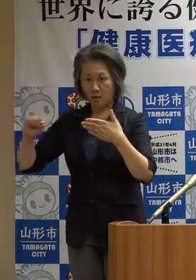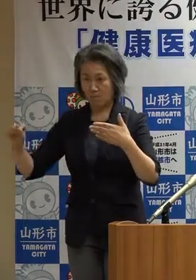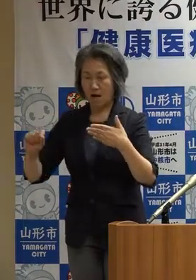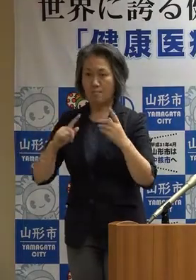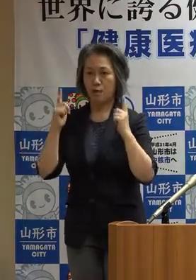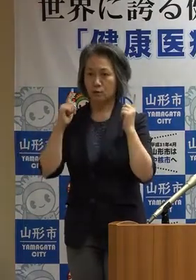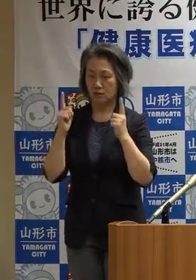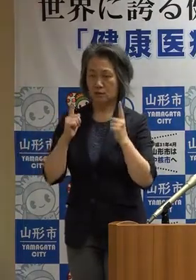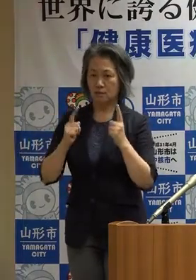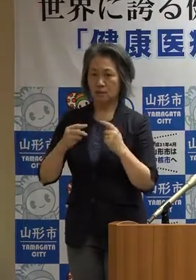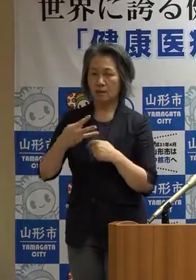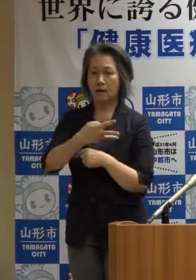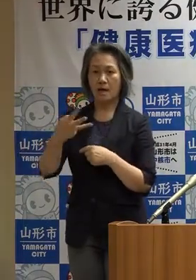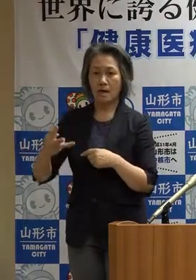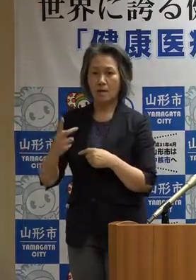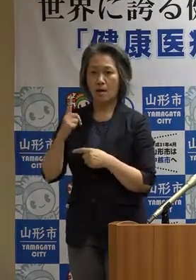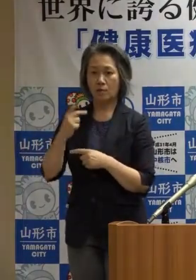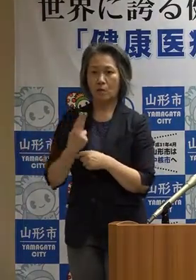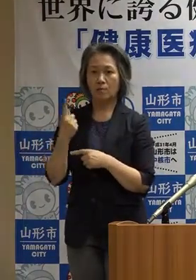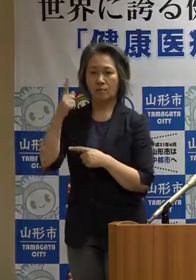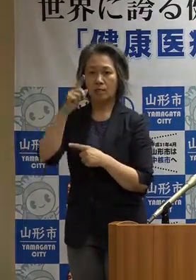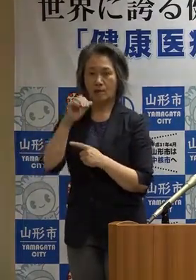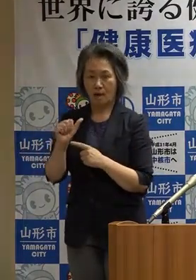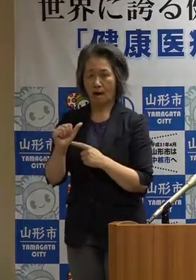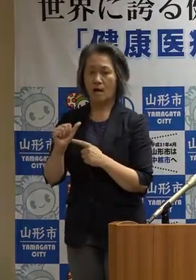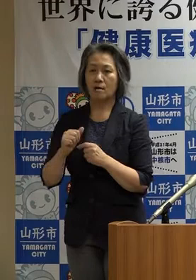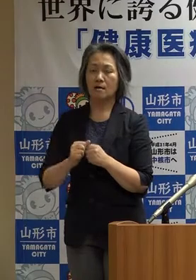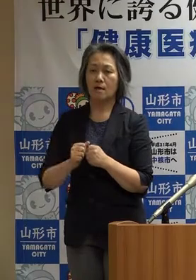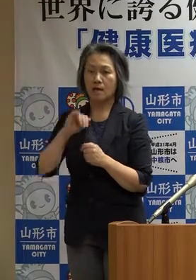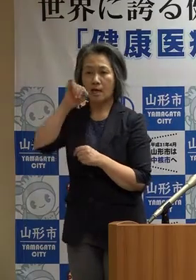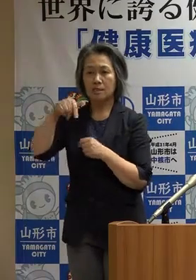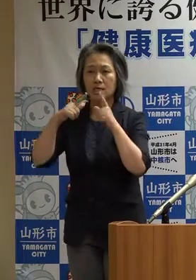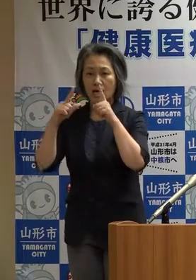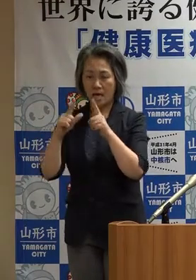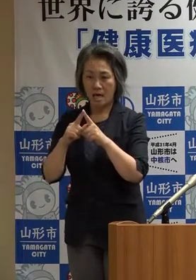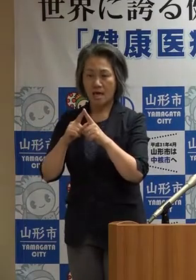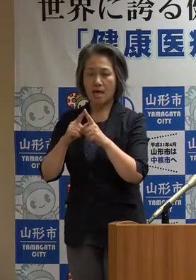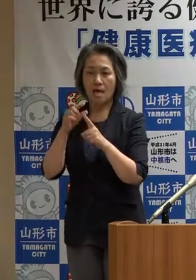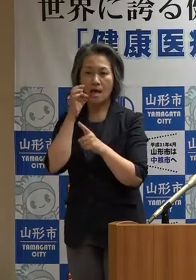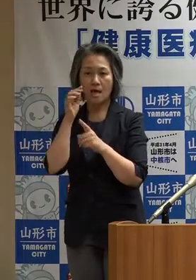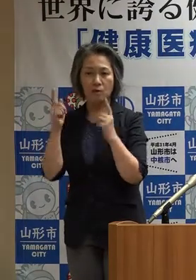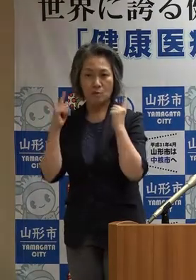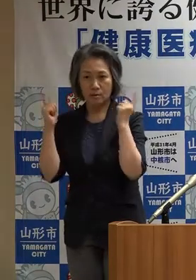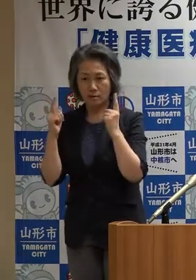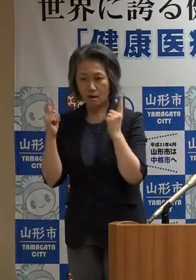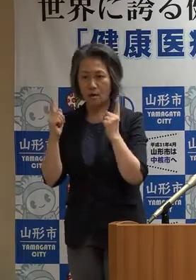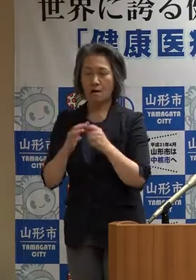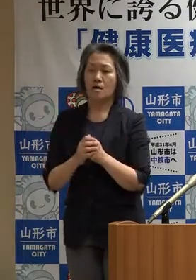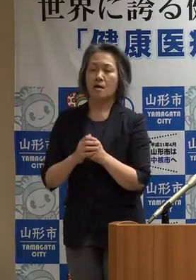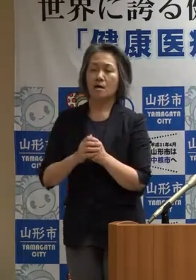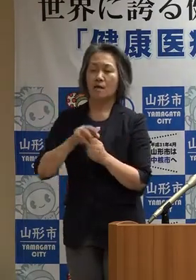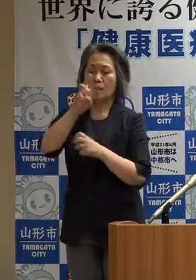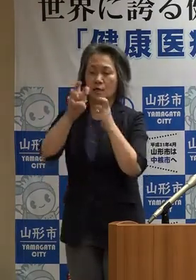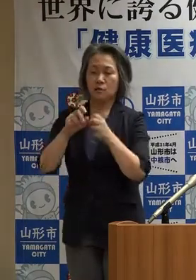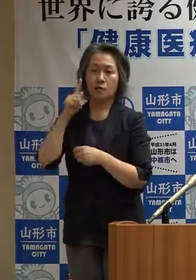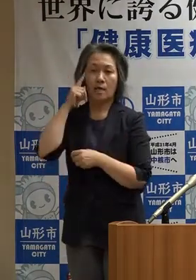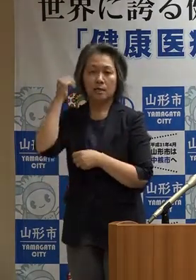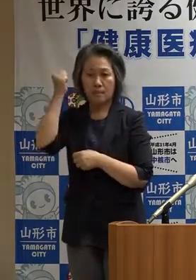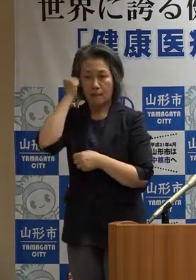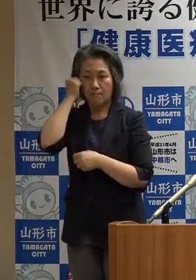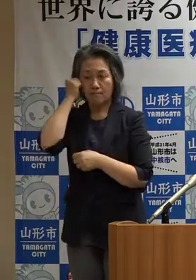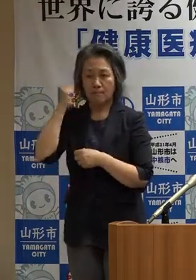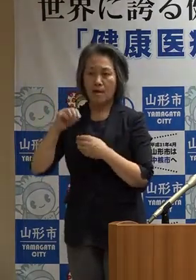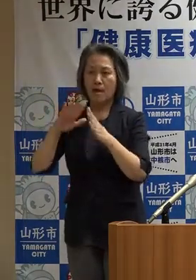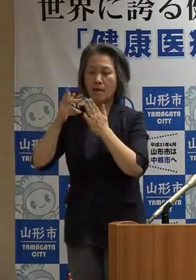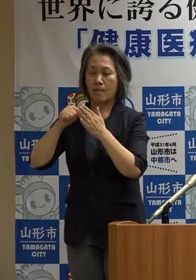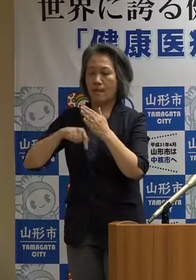ピア2018 in 山形、JA アイライスフェスタ2018、そして30回を記念して県内外の